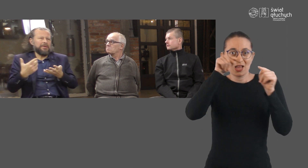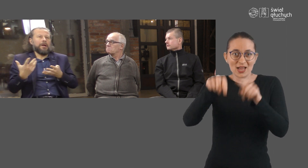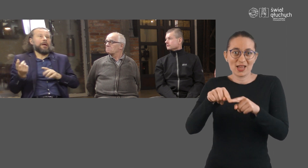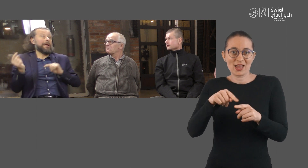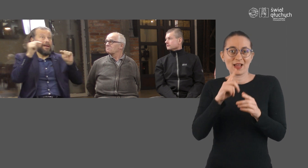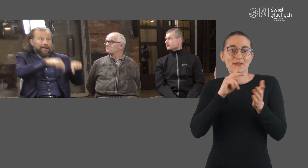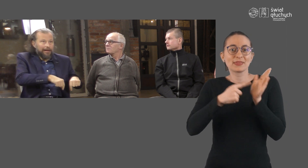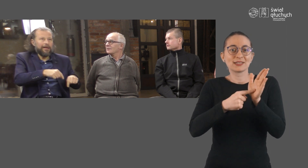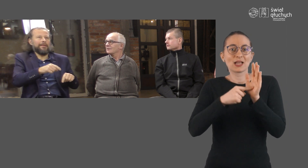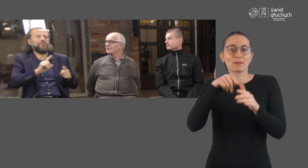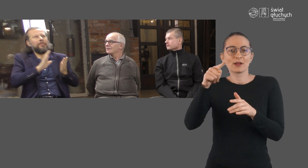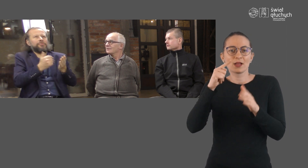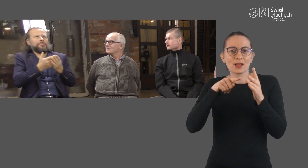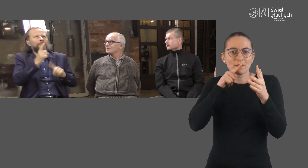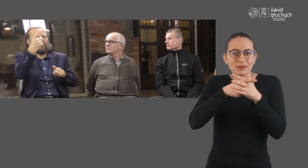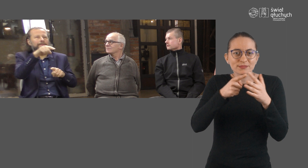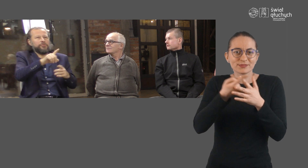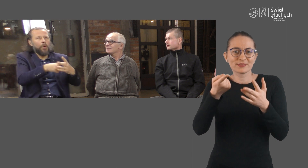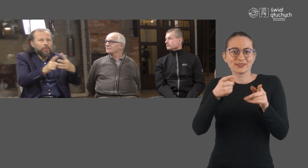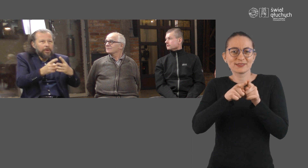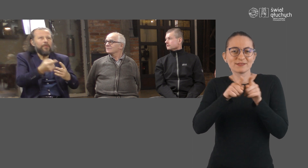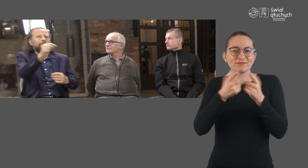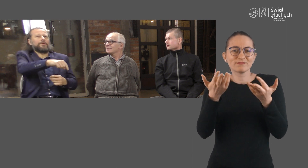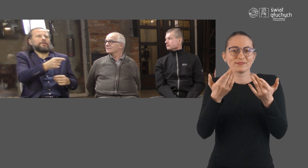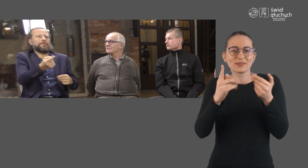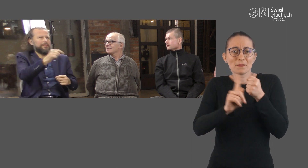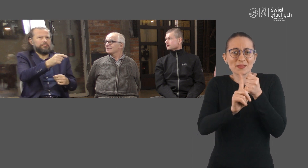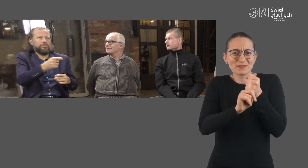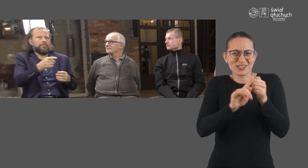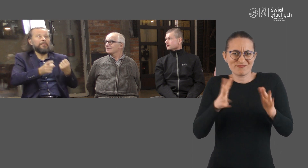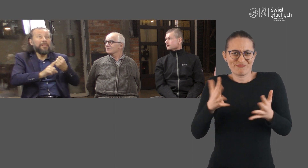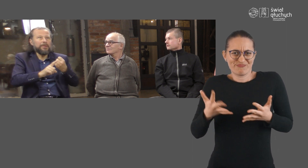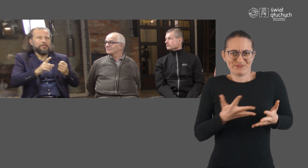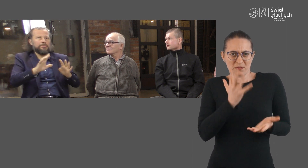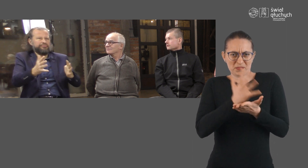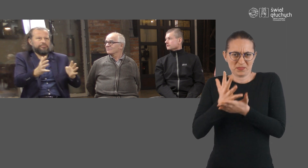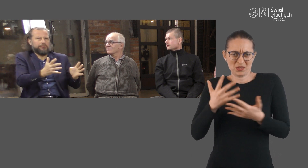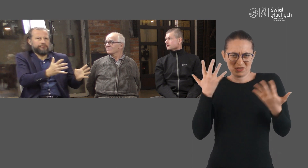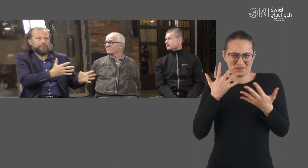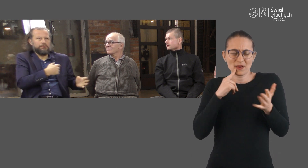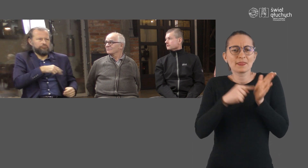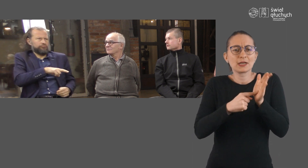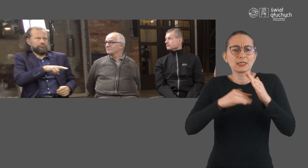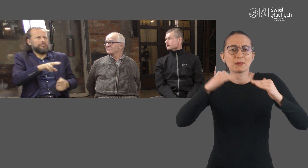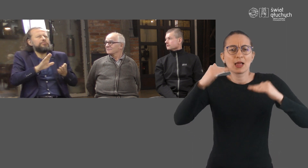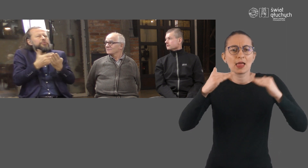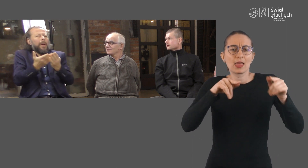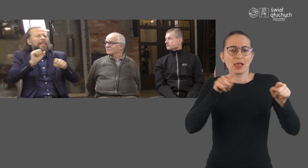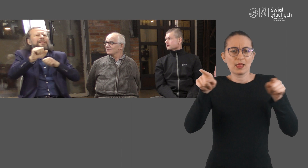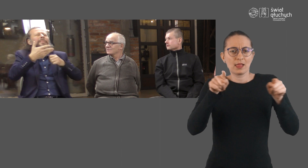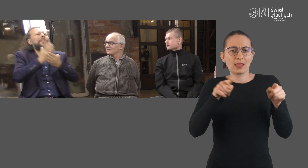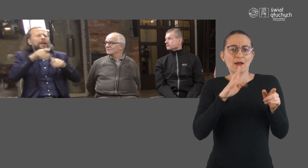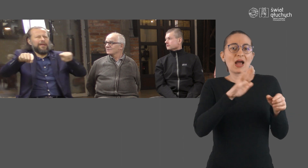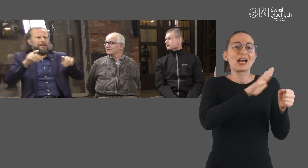olimpiadach matematycznych brałem udział i tak dalej. Jak się przyniosłem tutaj do Warszawy, przyszły osoby ze Śródborowa i były bardzo słabe